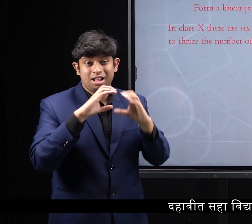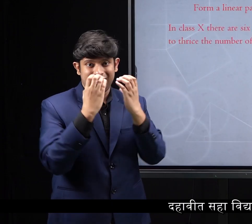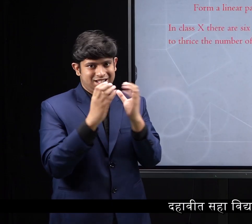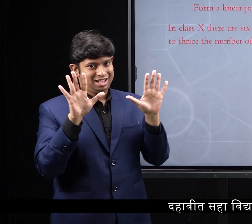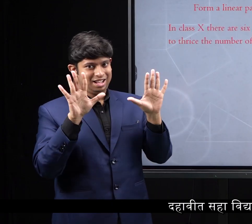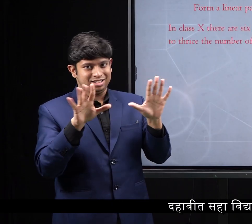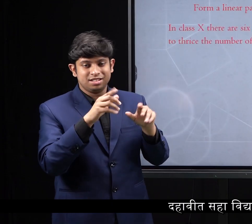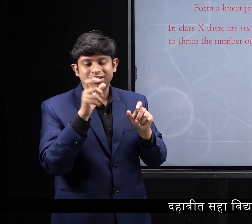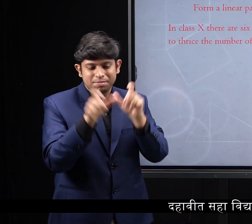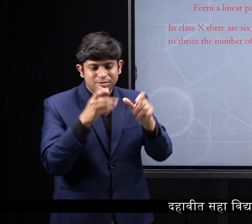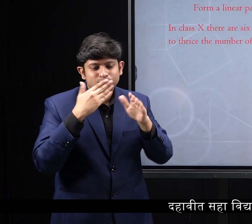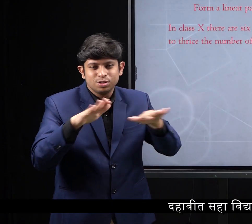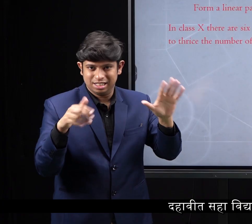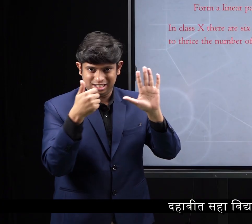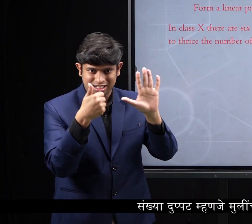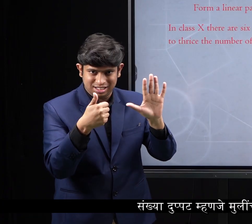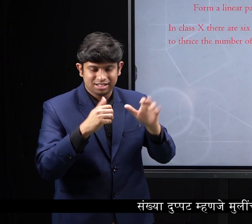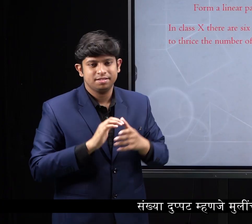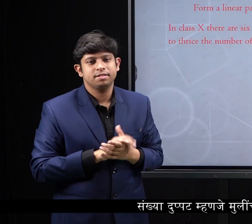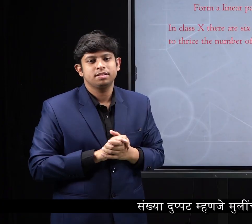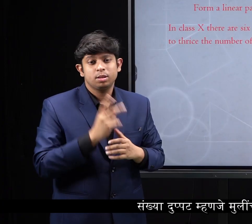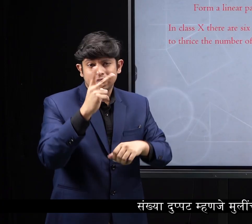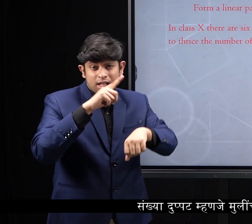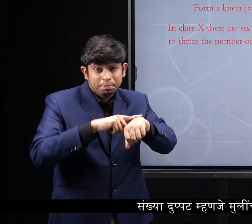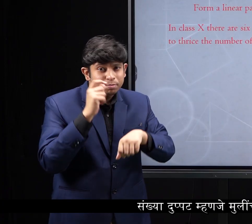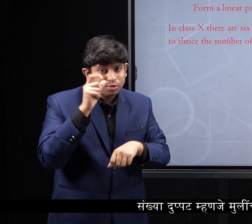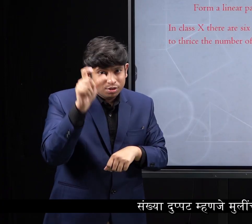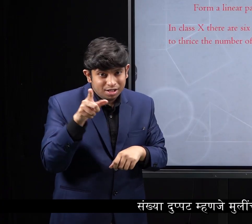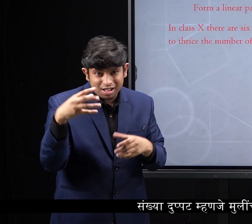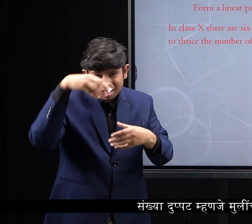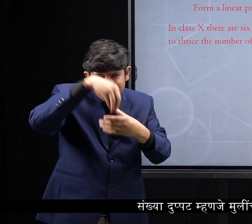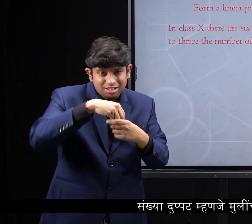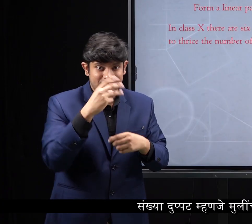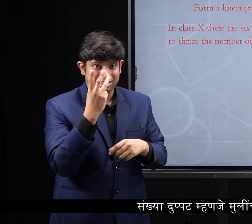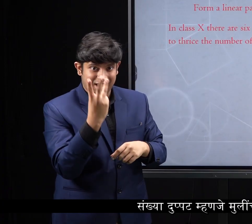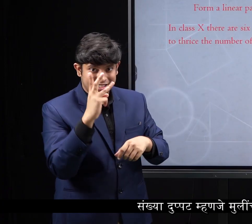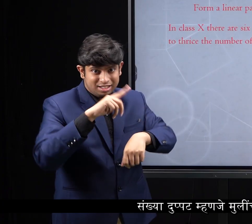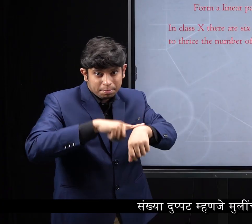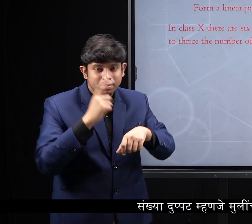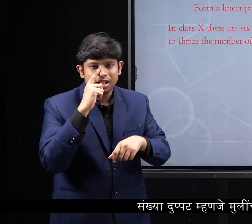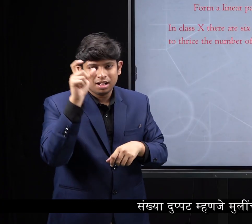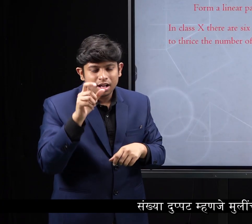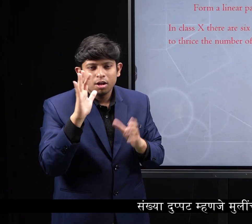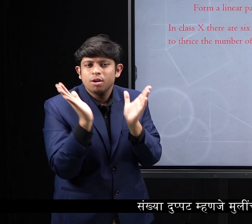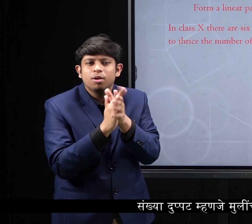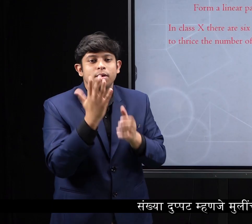10वीत 6 विद्यार्थी असून मुलांची संख्या दुप्पट म्हणजे मुलींची संख्या 15 इतकी आहे.